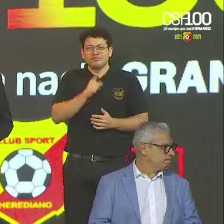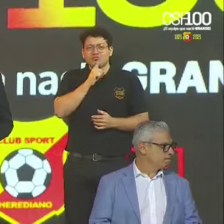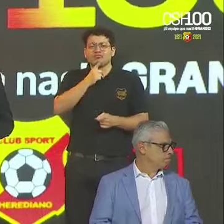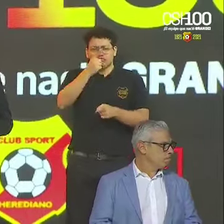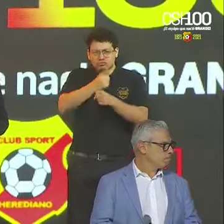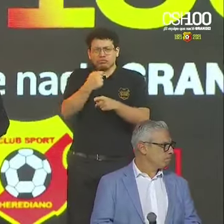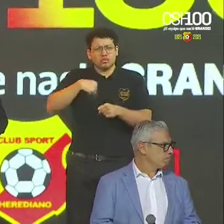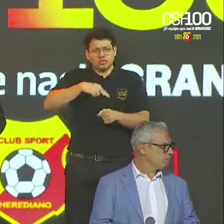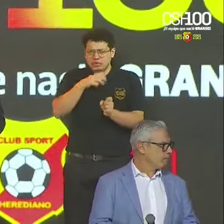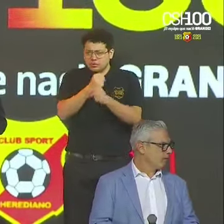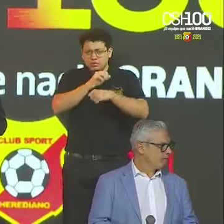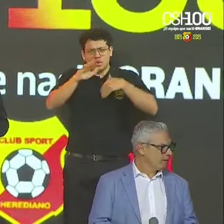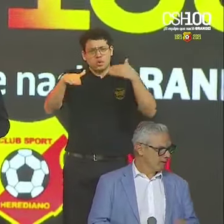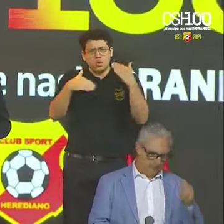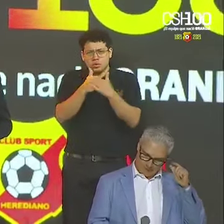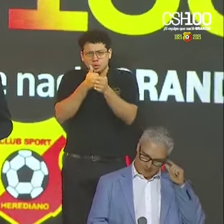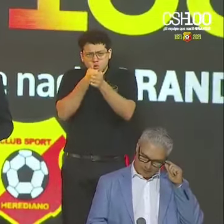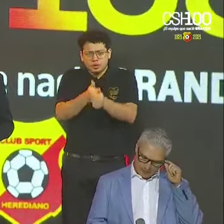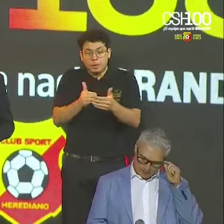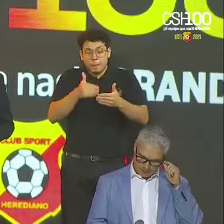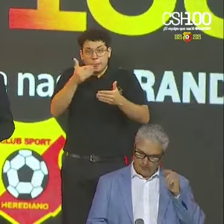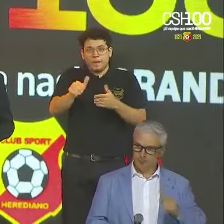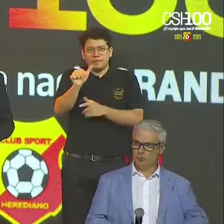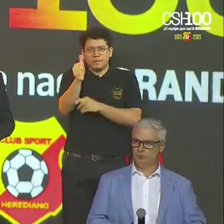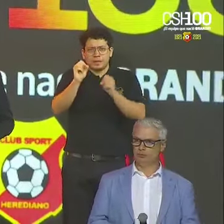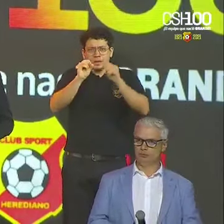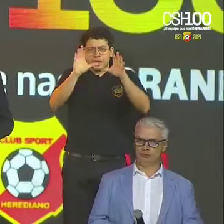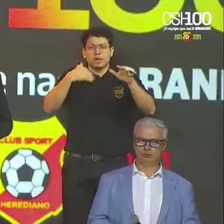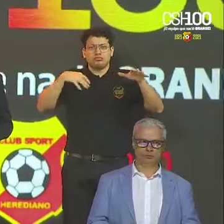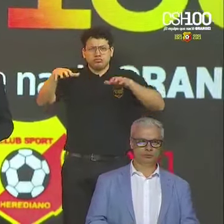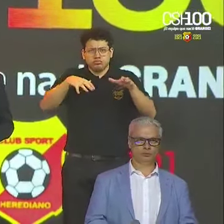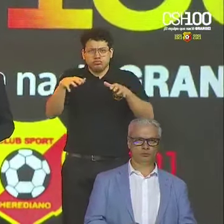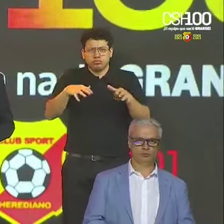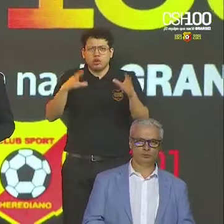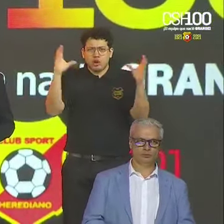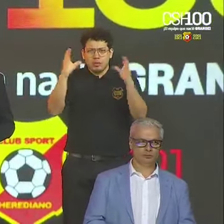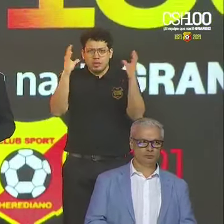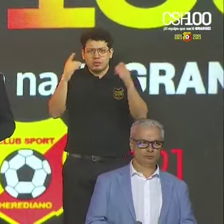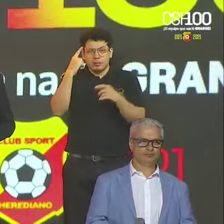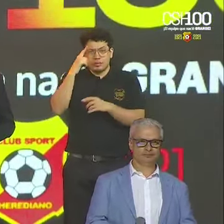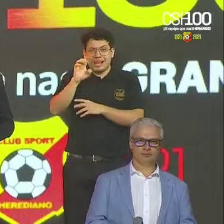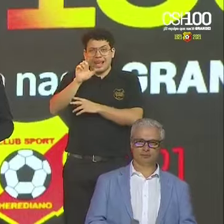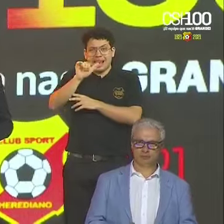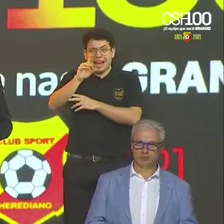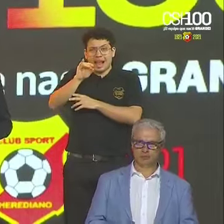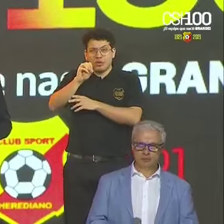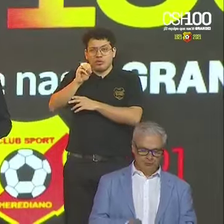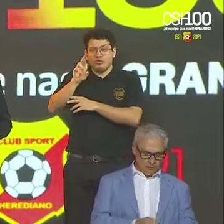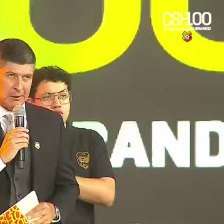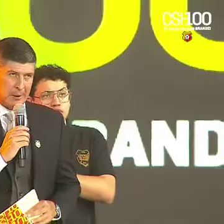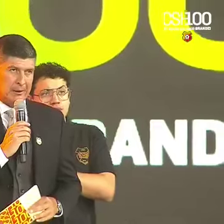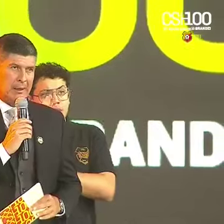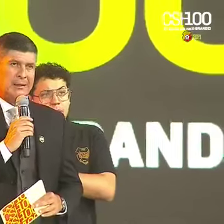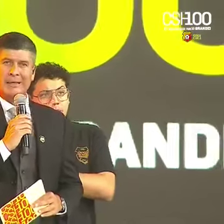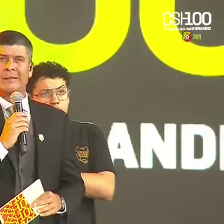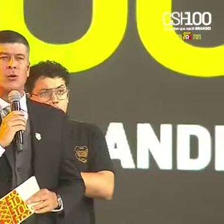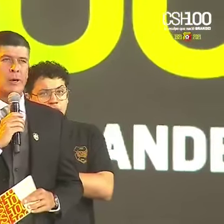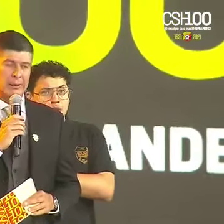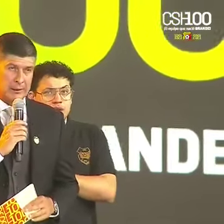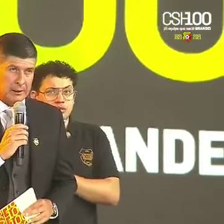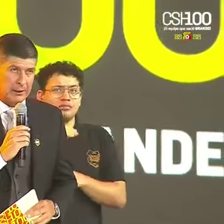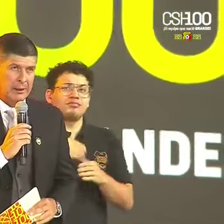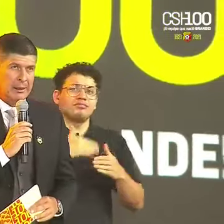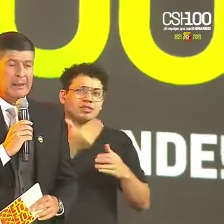así se realizó. Luego tuvimos un acto a las 10 de la mañana conmemorativo para don Eladio Rosabal Cordero, a las 12:30 la